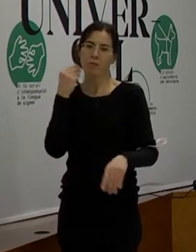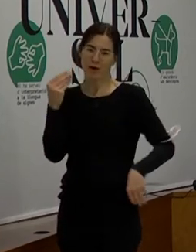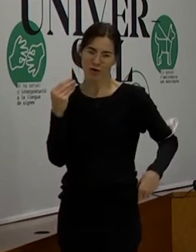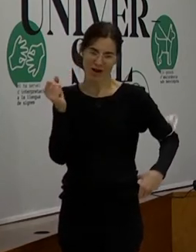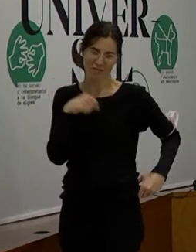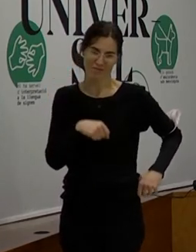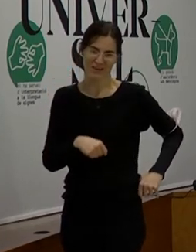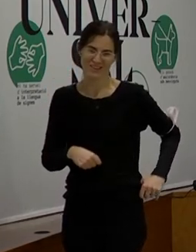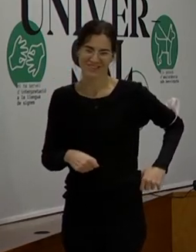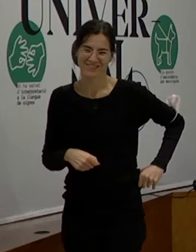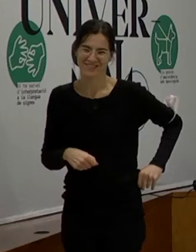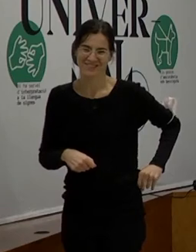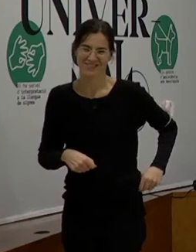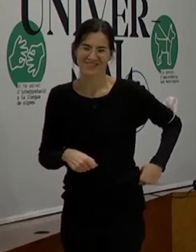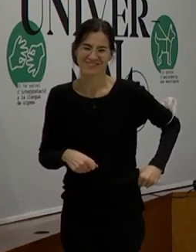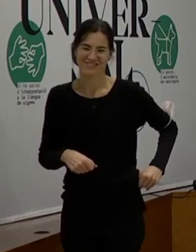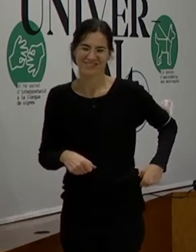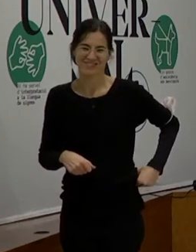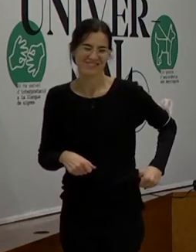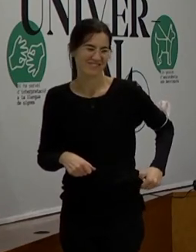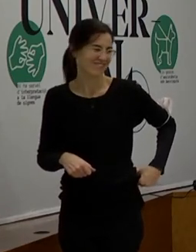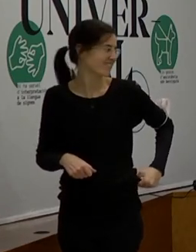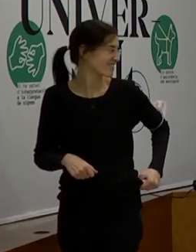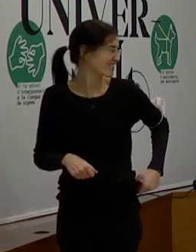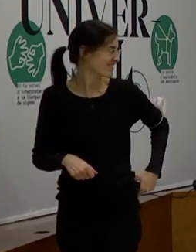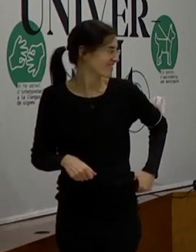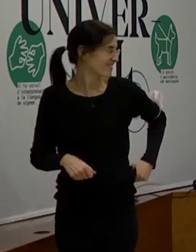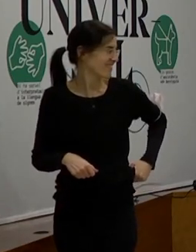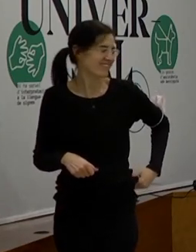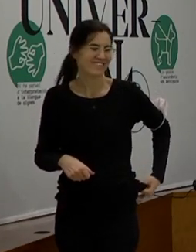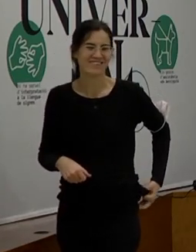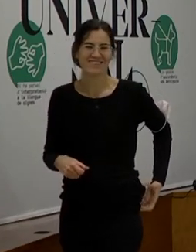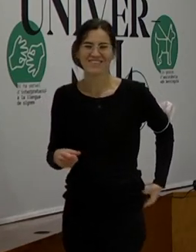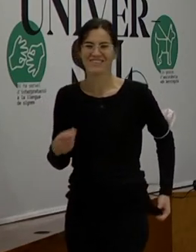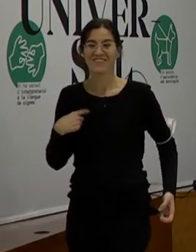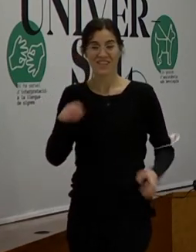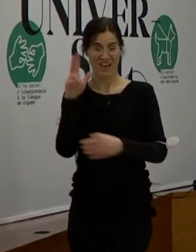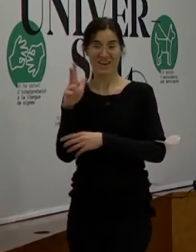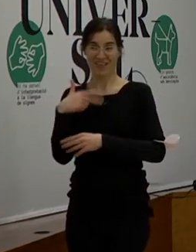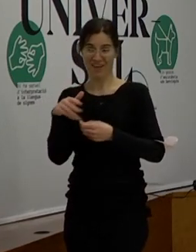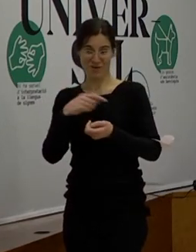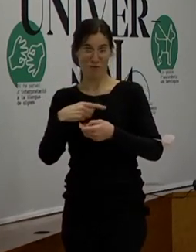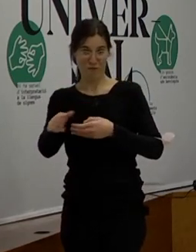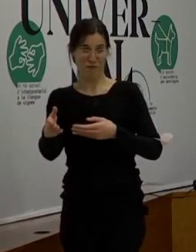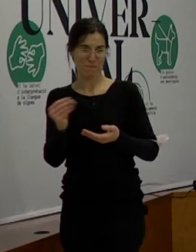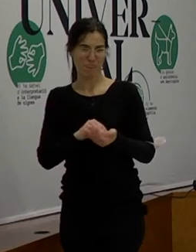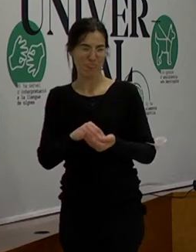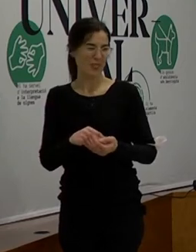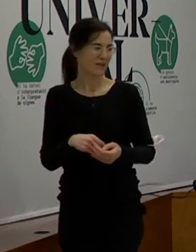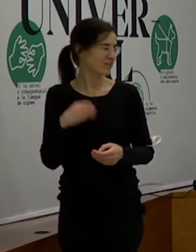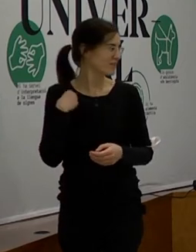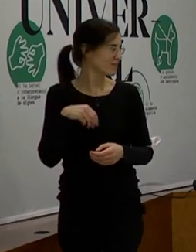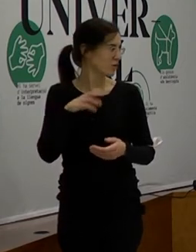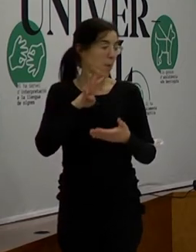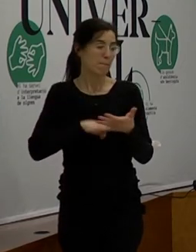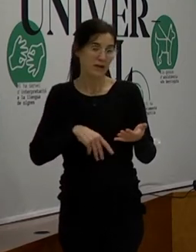¿Vale? Acabo d'arribar. Acabo d'arribar a casa de Déu, sisplau. ¿Vale? Bé, aquesta foto és del Barça. També treballàvem pel